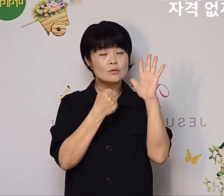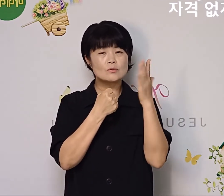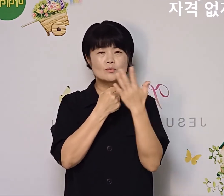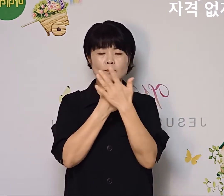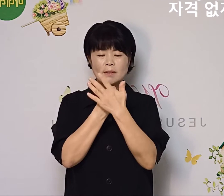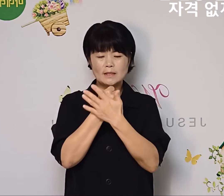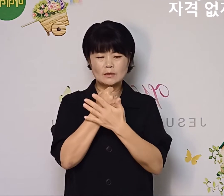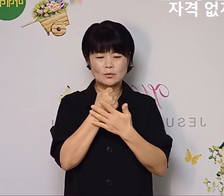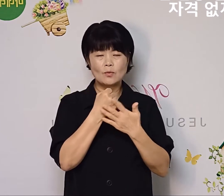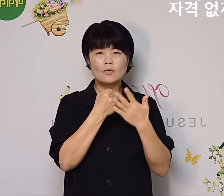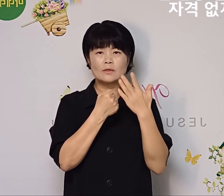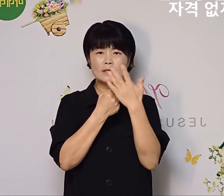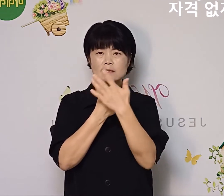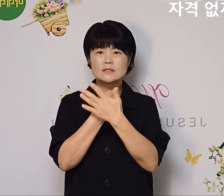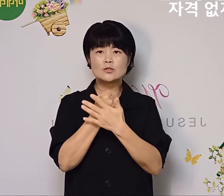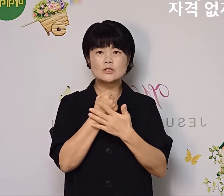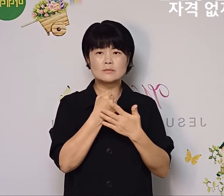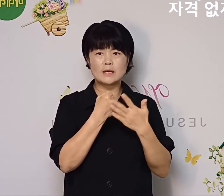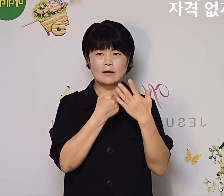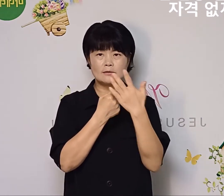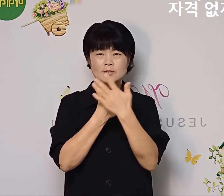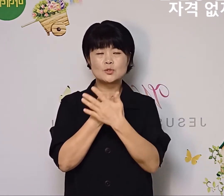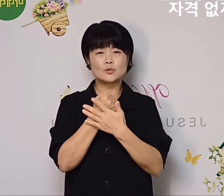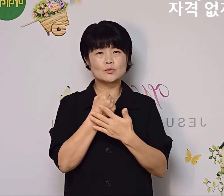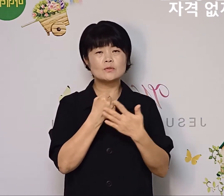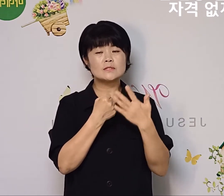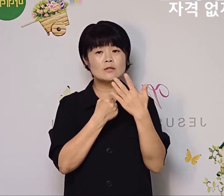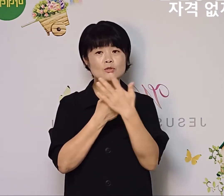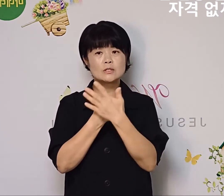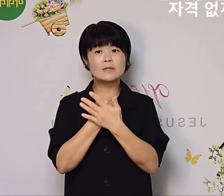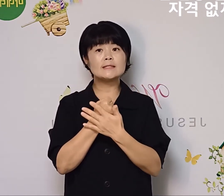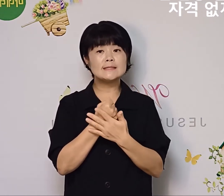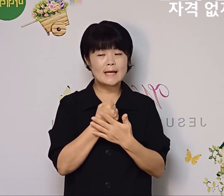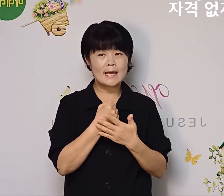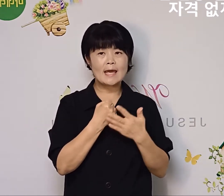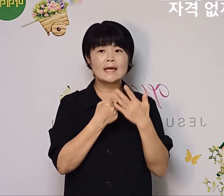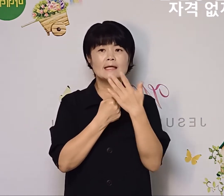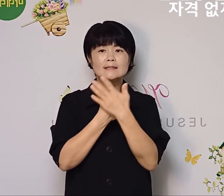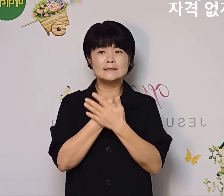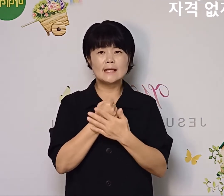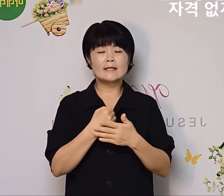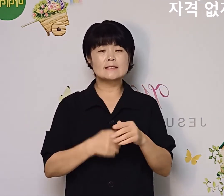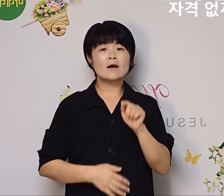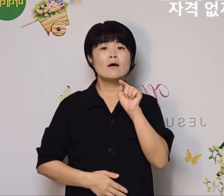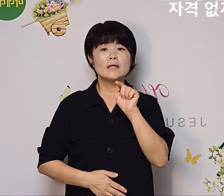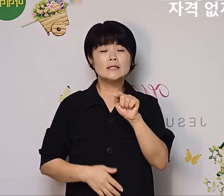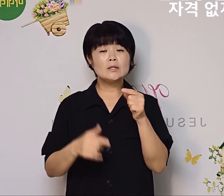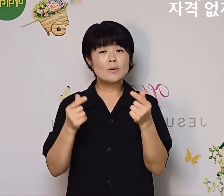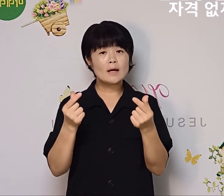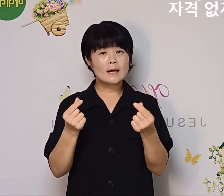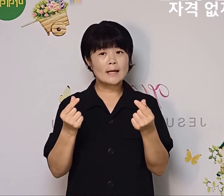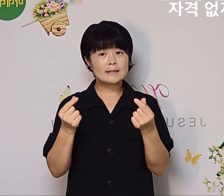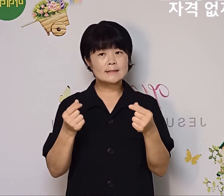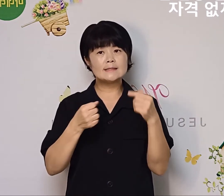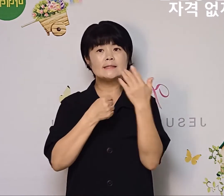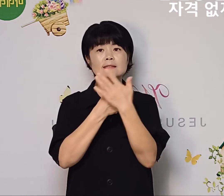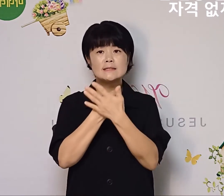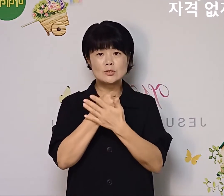오른손 손바닥으로 이렇게 쓸어주시면 돼요. 왼쪽으로 쓸어주시면 은혜. 그래서 이와 같은